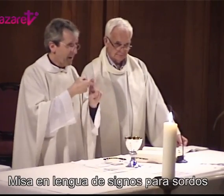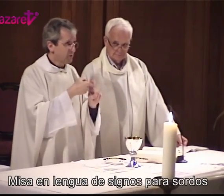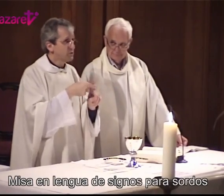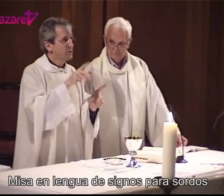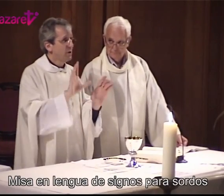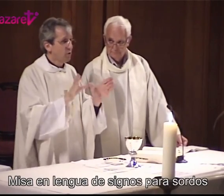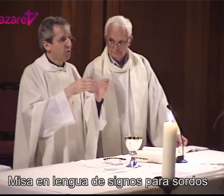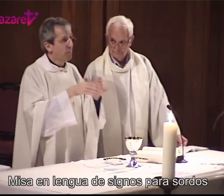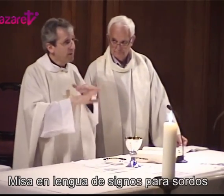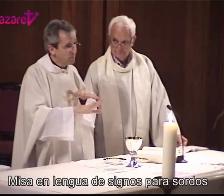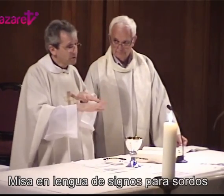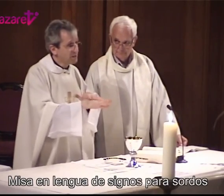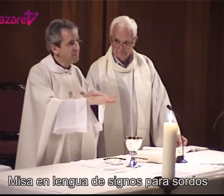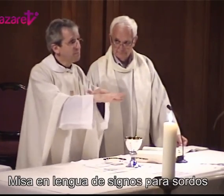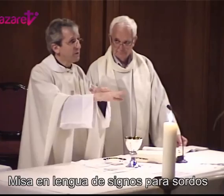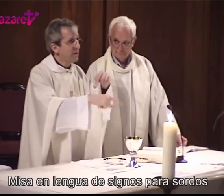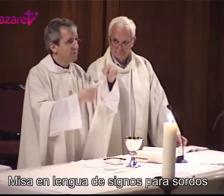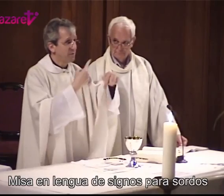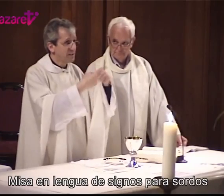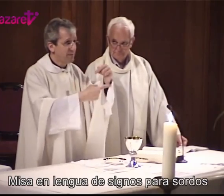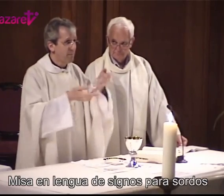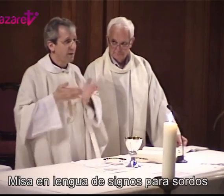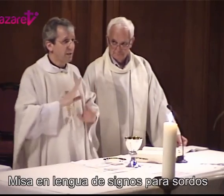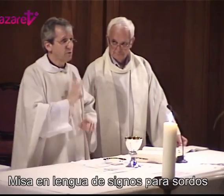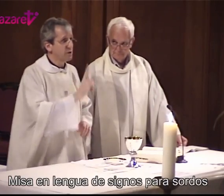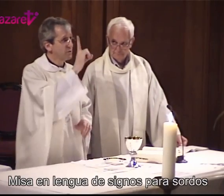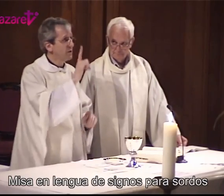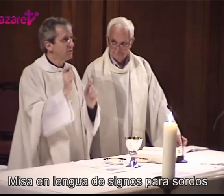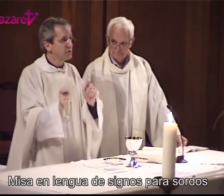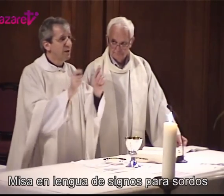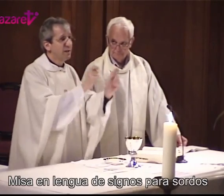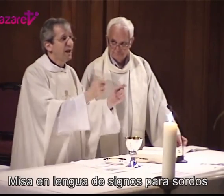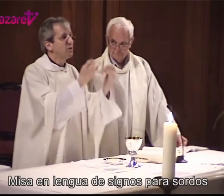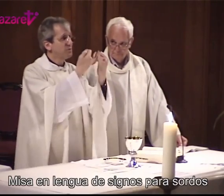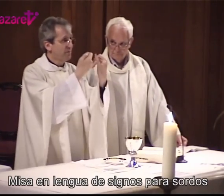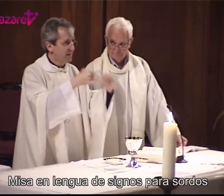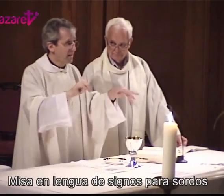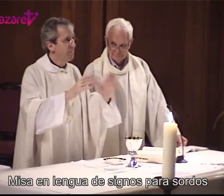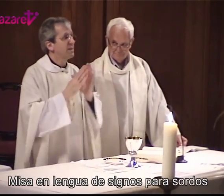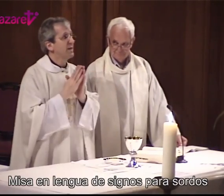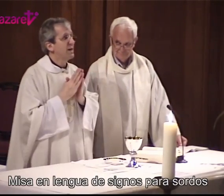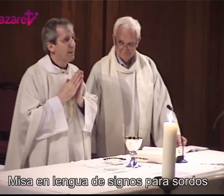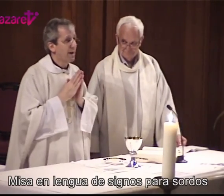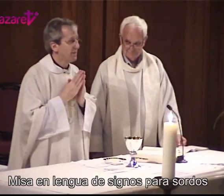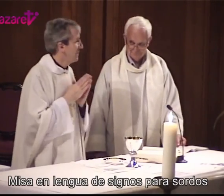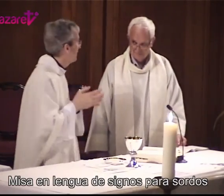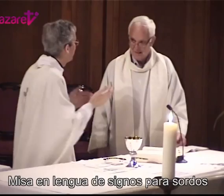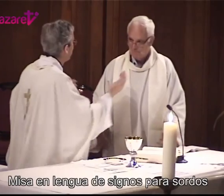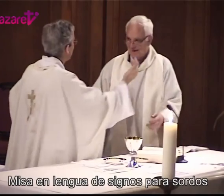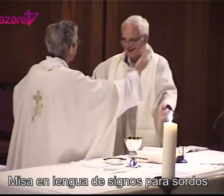hermanos, como miembros de ese mismo rebaño, de esa familia de los hijos de Dios, daos fraternalmente la paz. La paz de